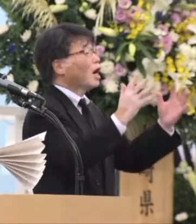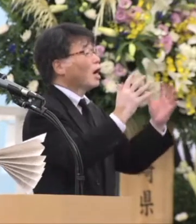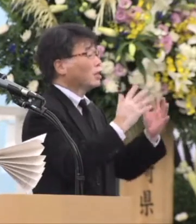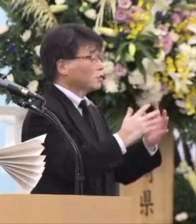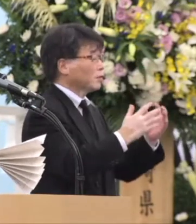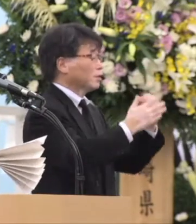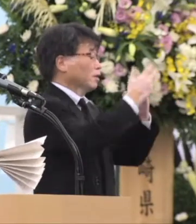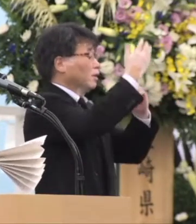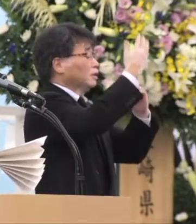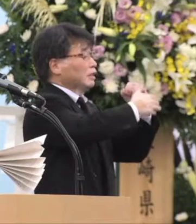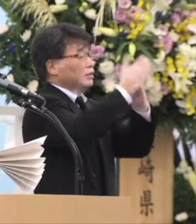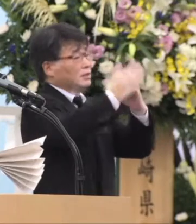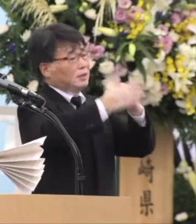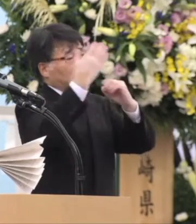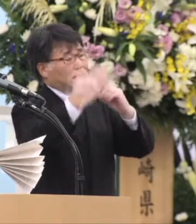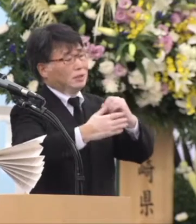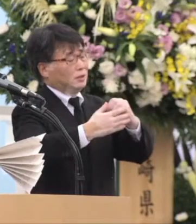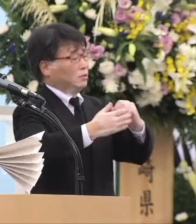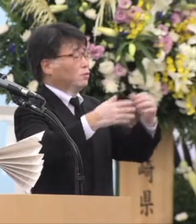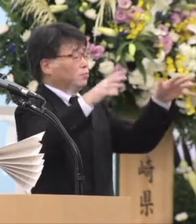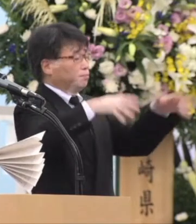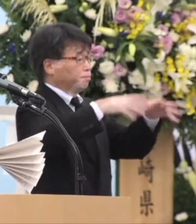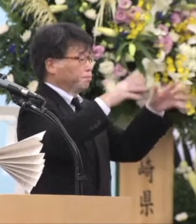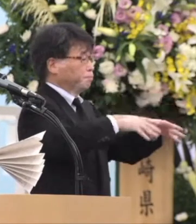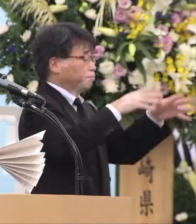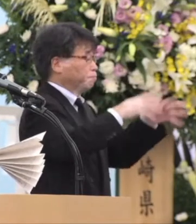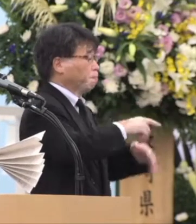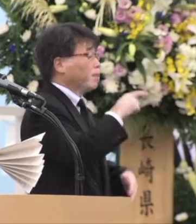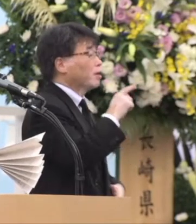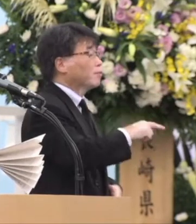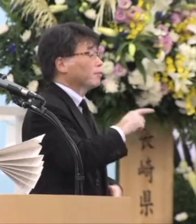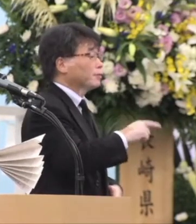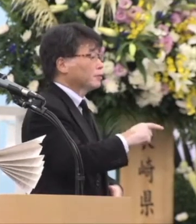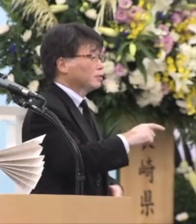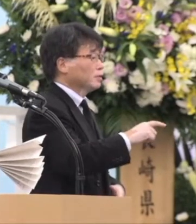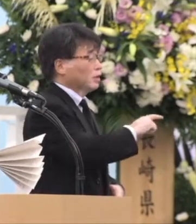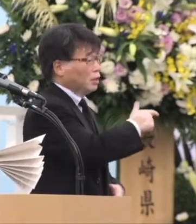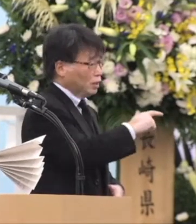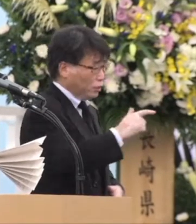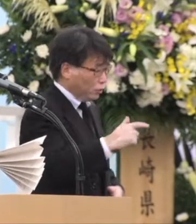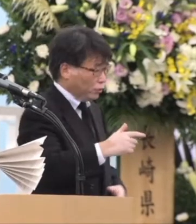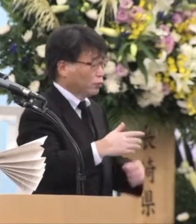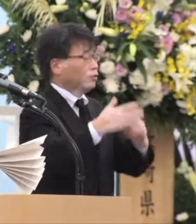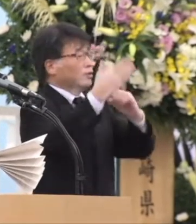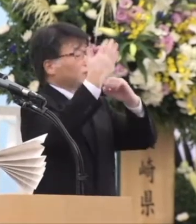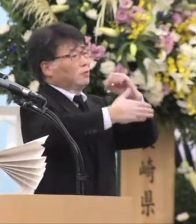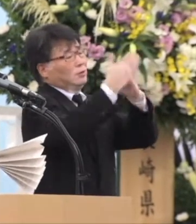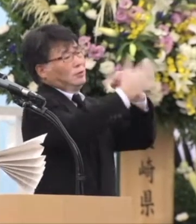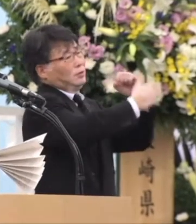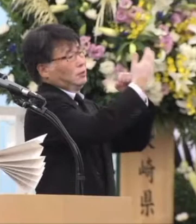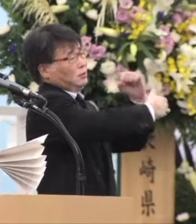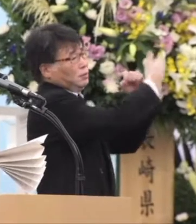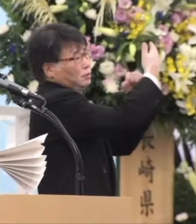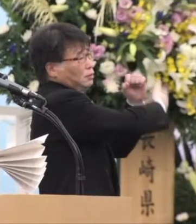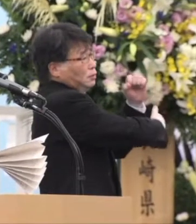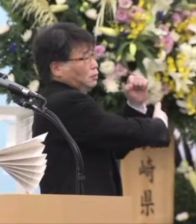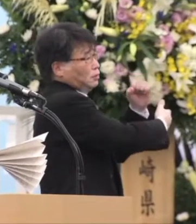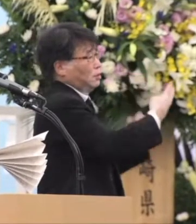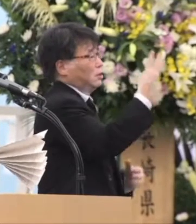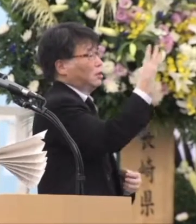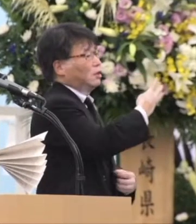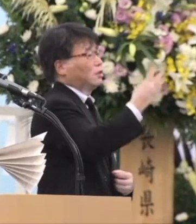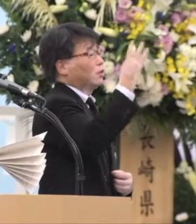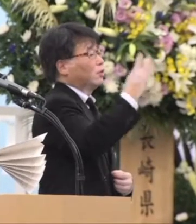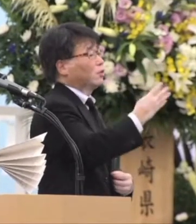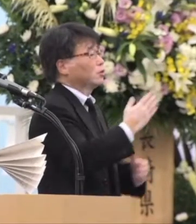写真の収集をはじめ、これまでにさまざまな人たちが撮影した4000